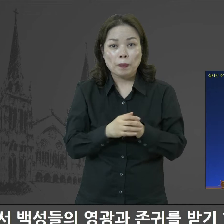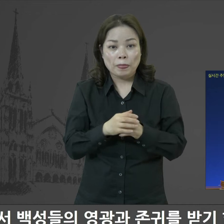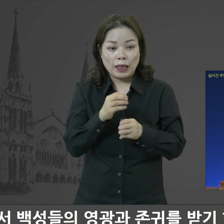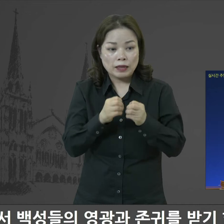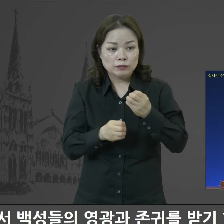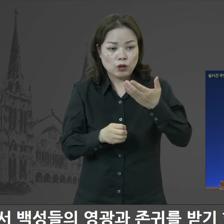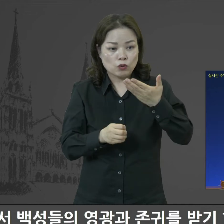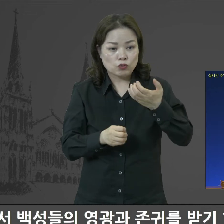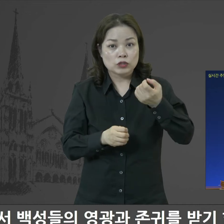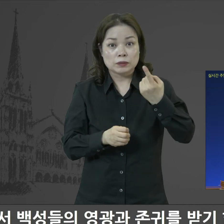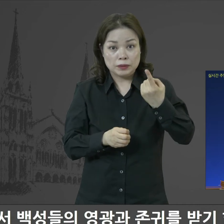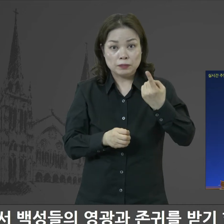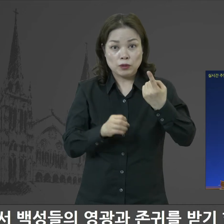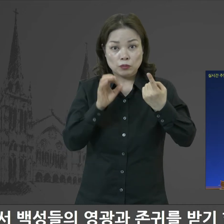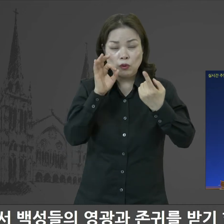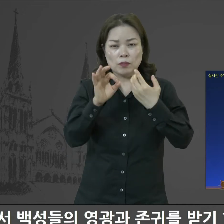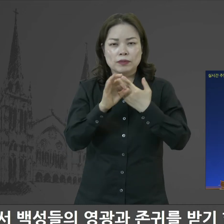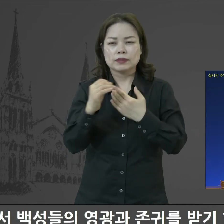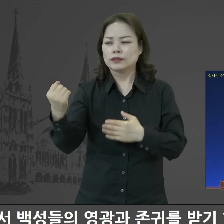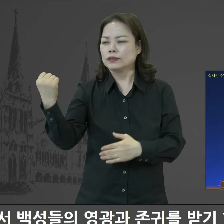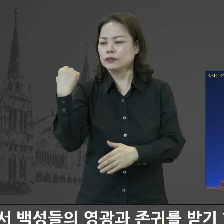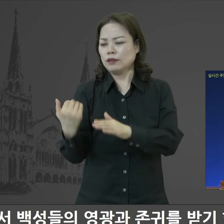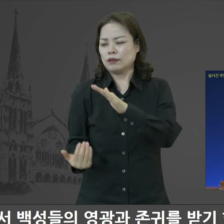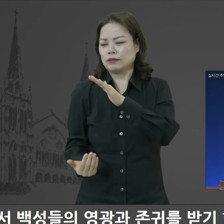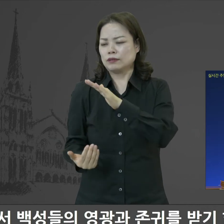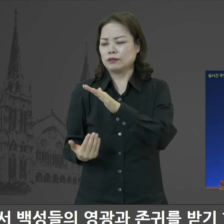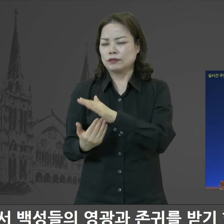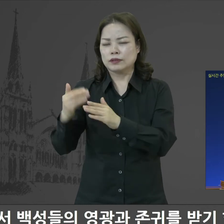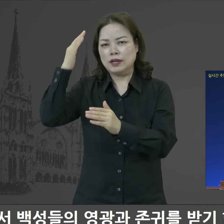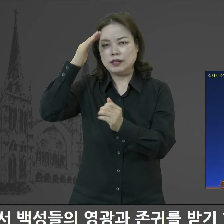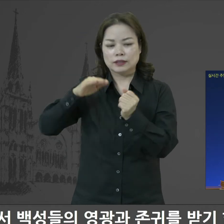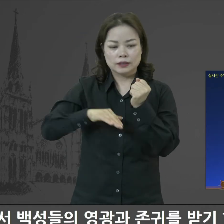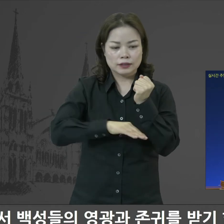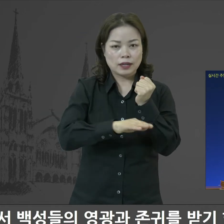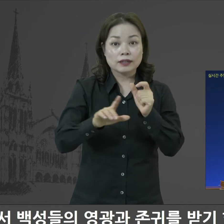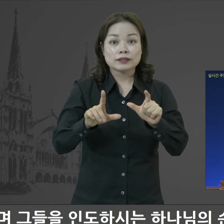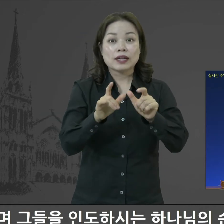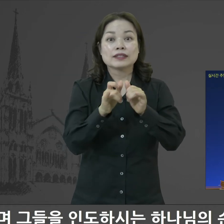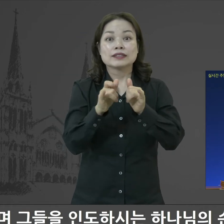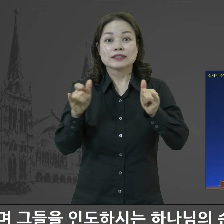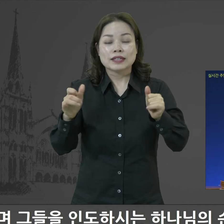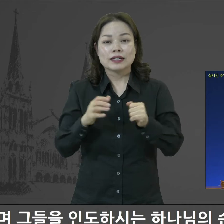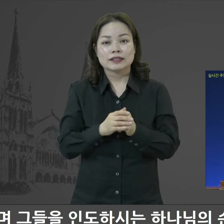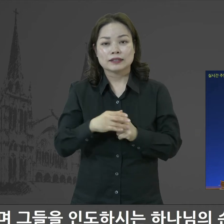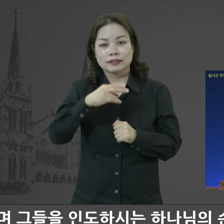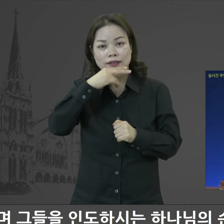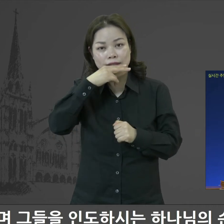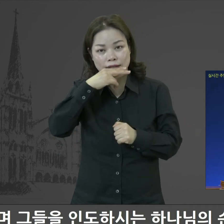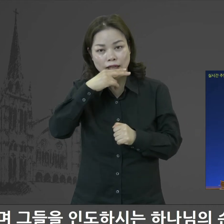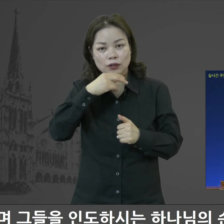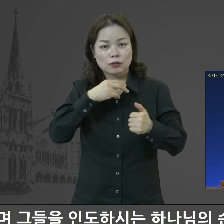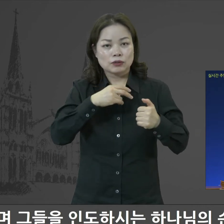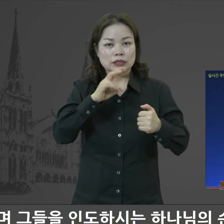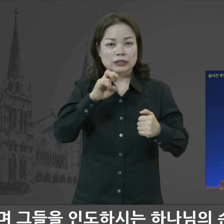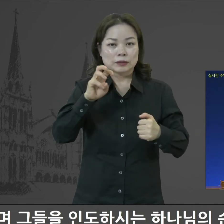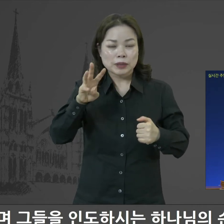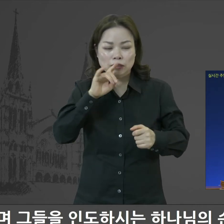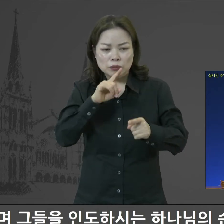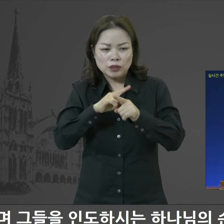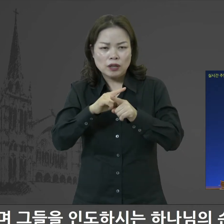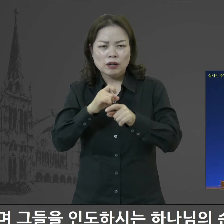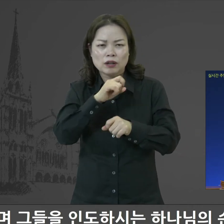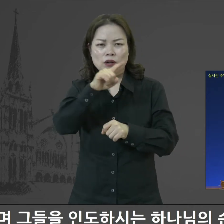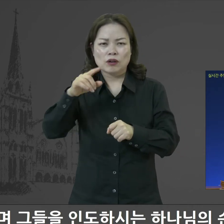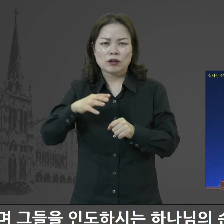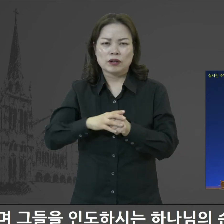시편 91편 1절에서는 전능자의 그늘 아래에 사는 자요, 또 이사야서 25장 4절에서는 폭양을